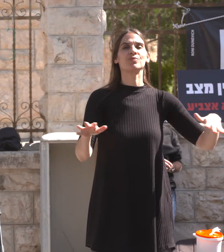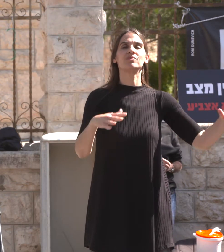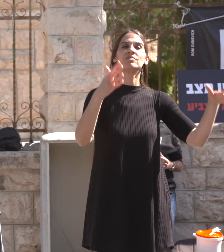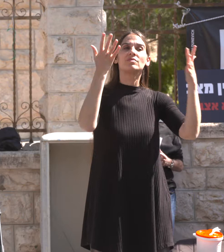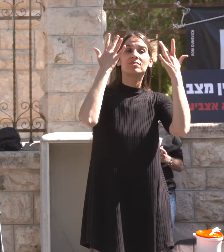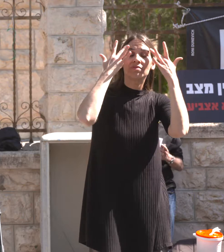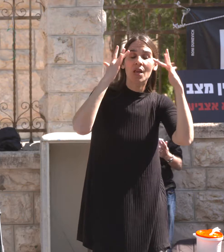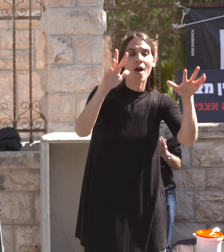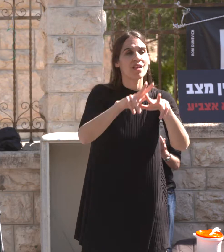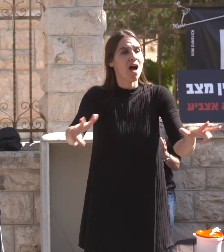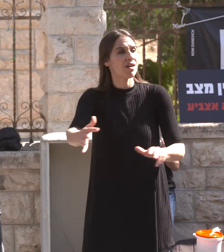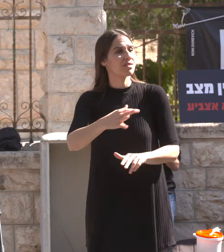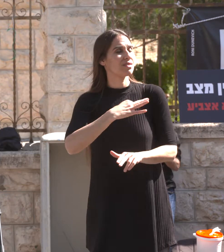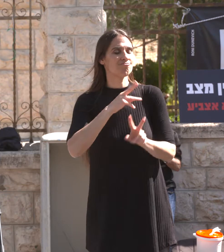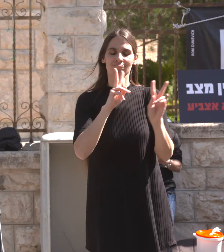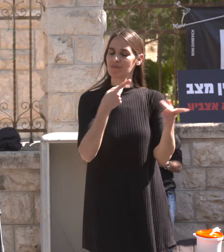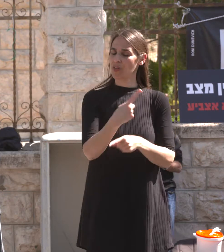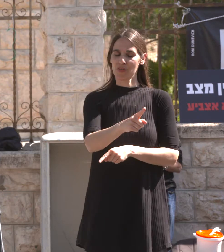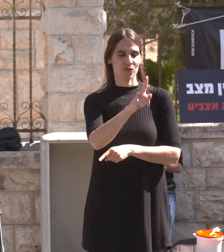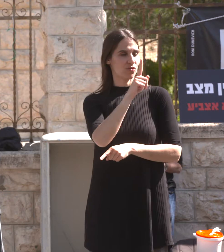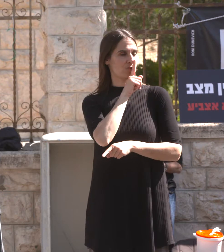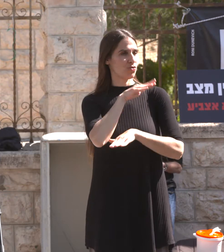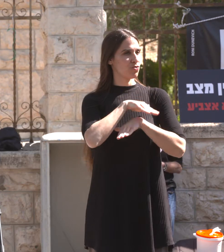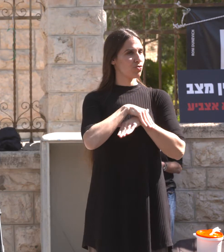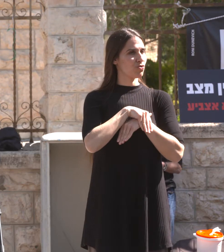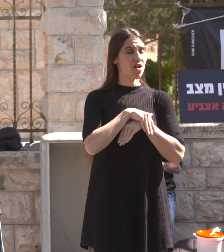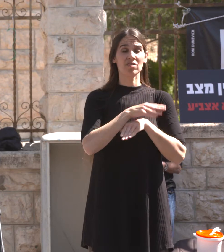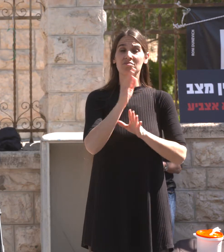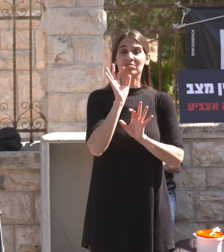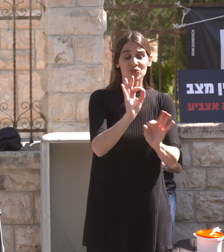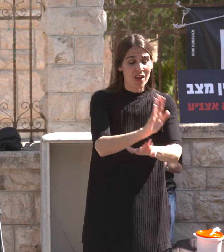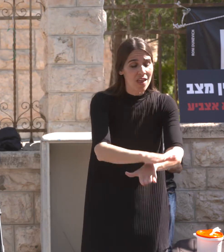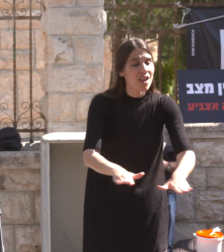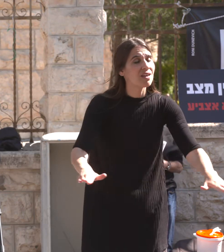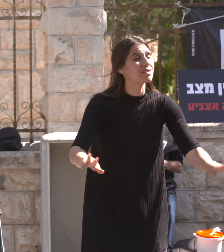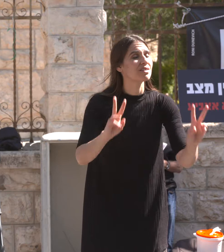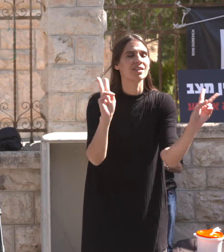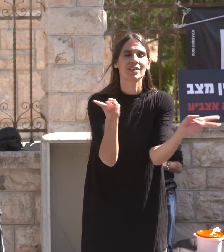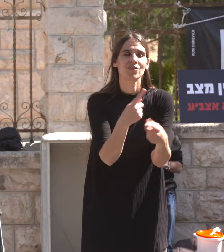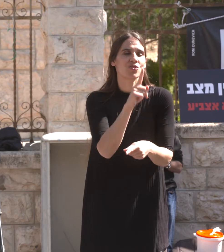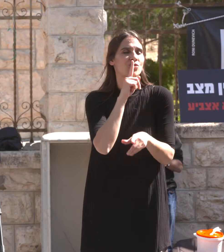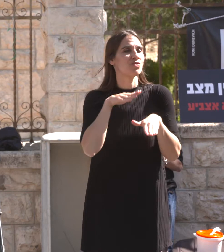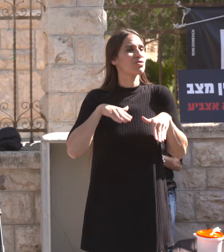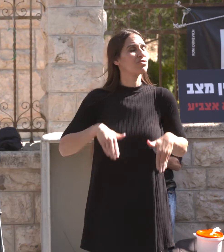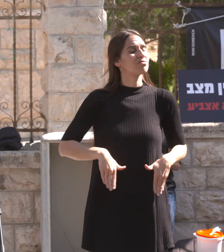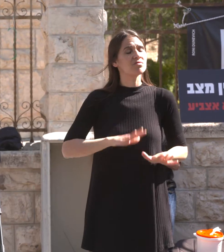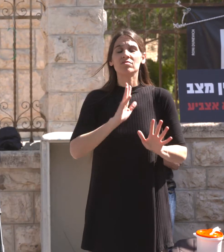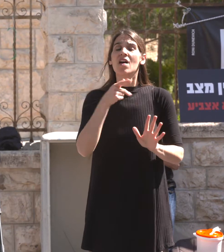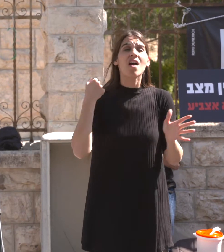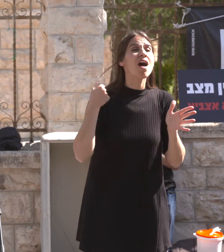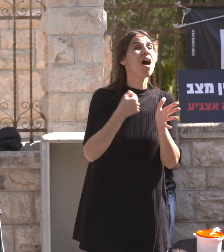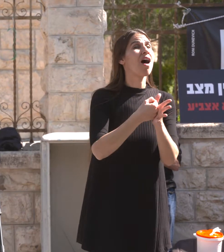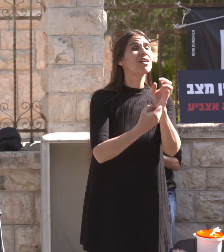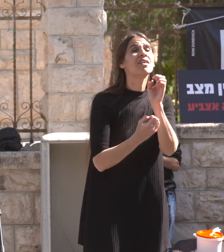למען ארצי לא אחשה, למען ילדיה לא אשקוט עד יפול דבר, עד